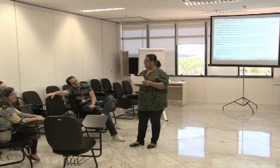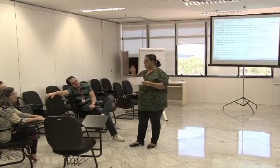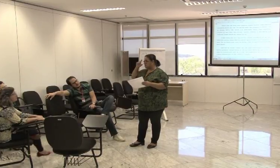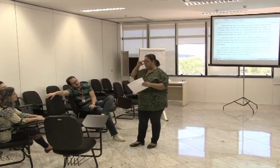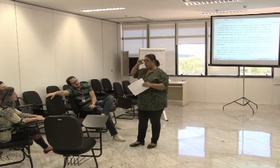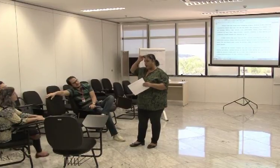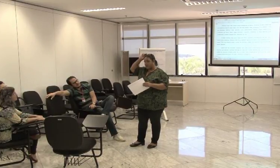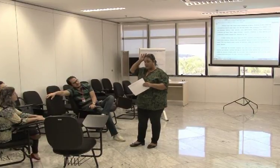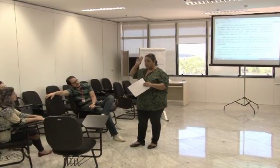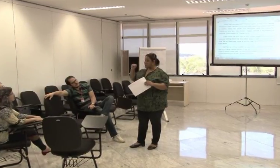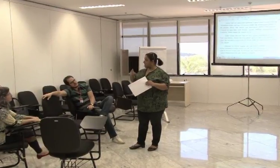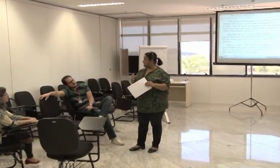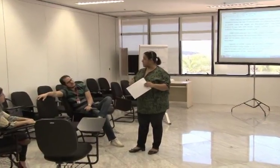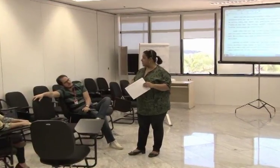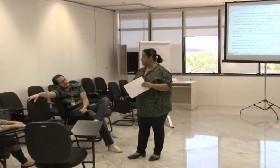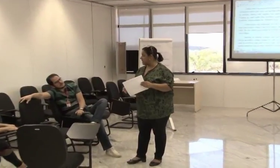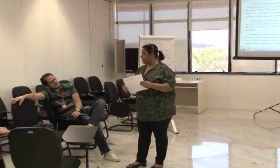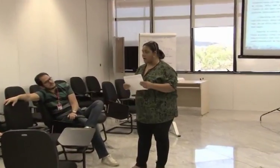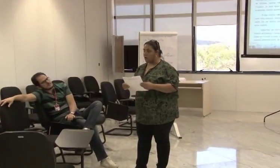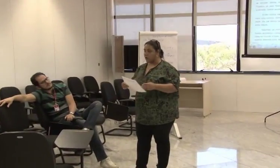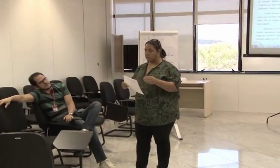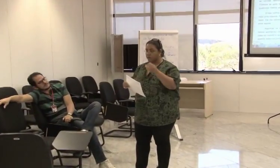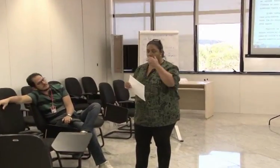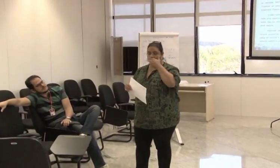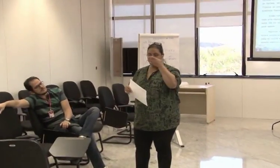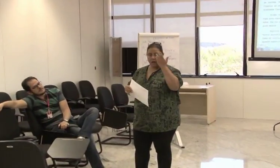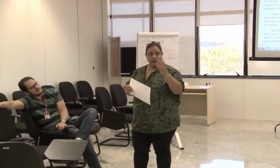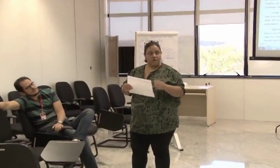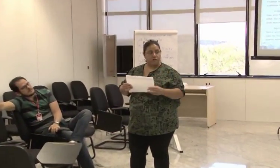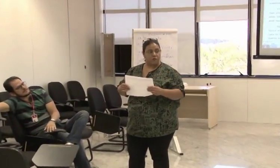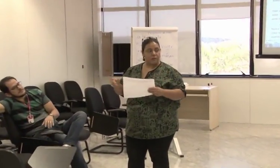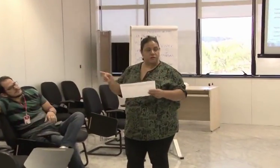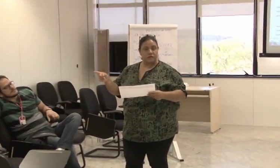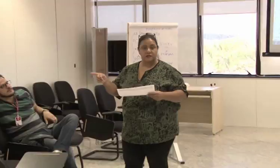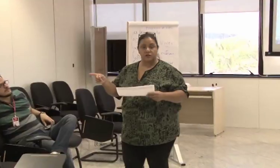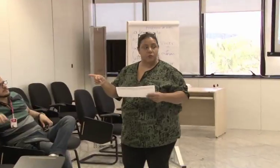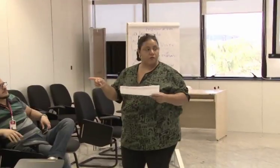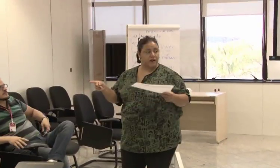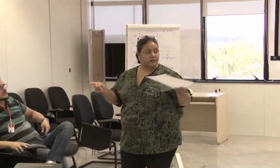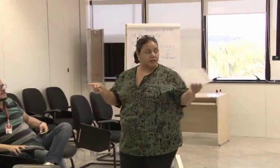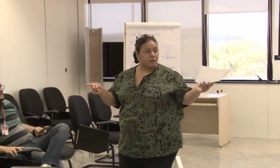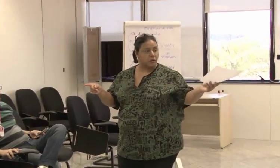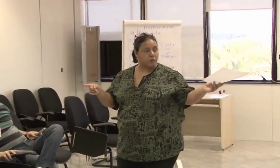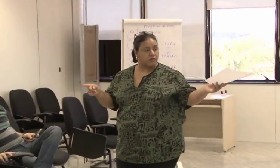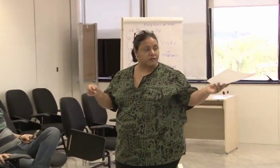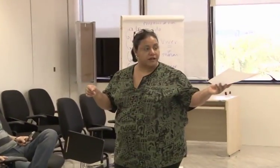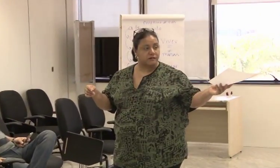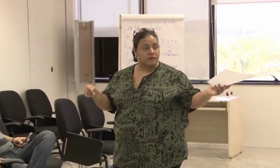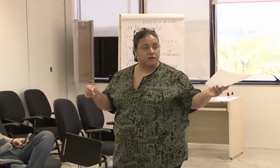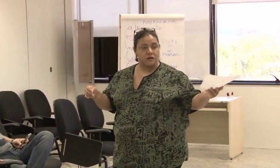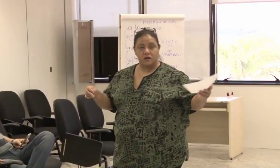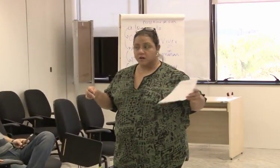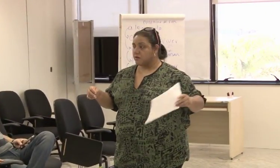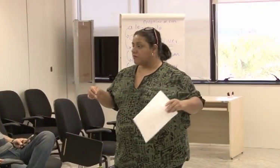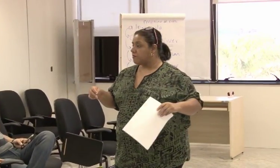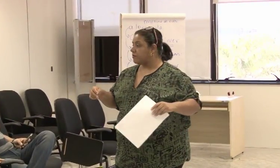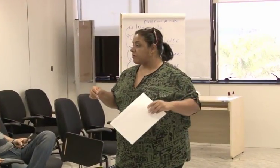Ótimo, legal. Então, são os três que vão fazer agora, tá bom? Faltou uma pessoa desse grupo. A Vanessa está no mesmo grupo que vocês?